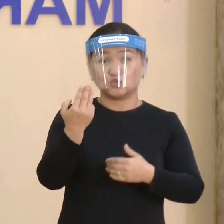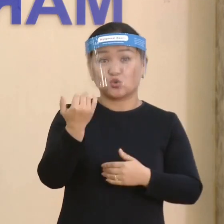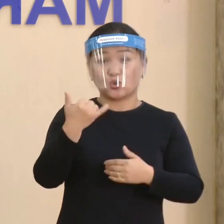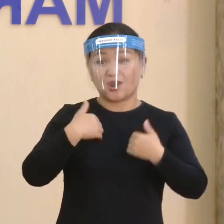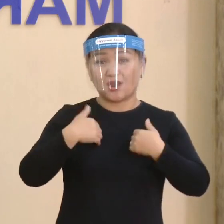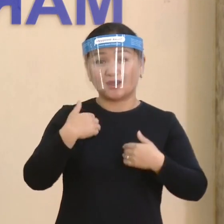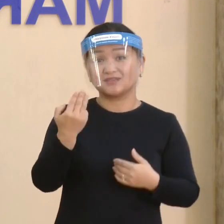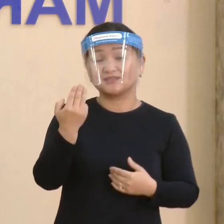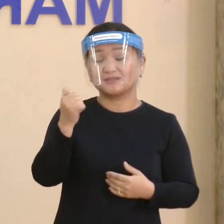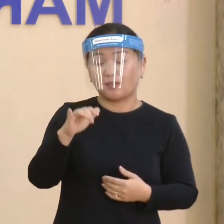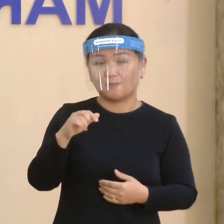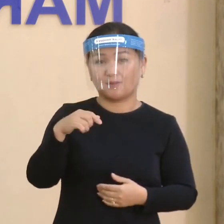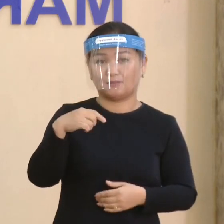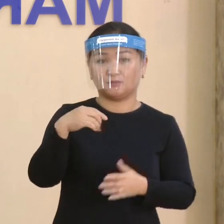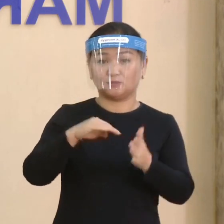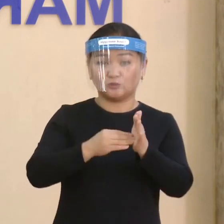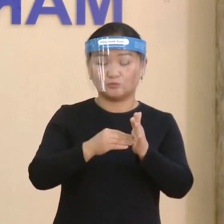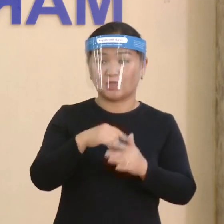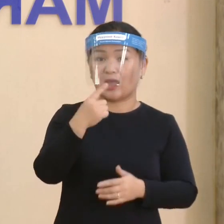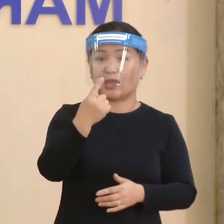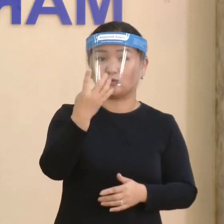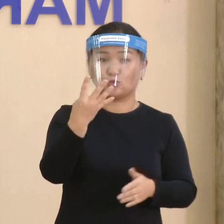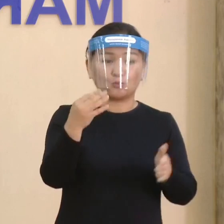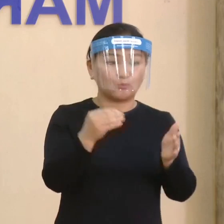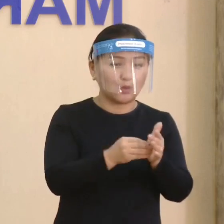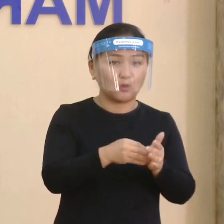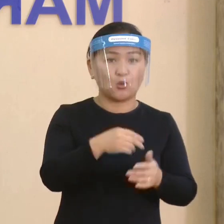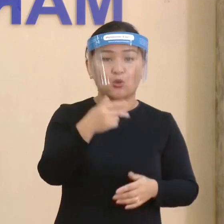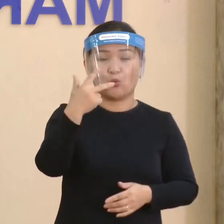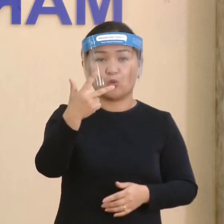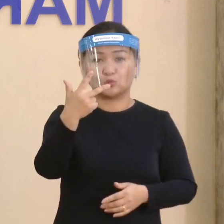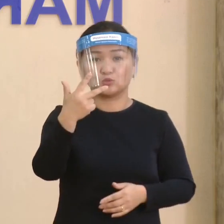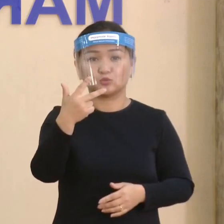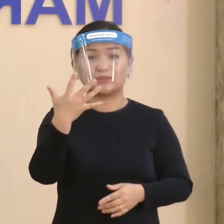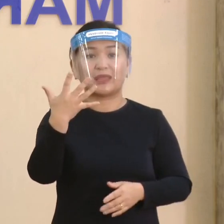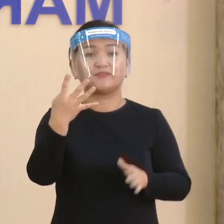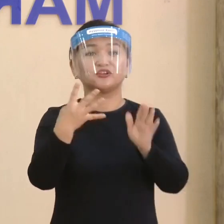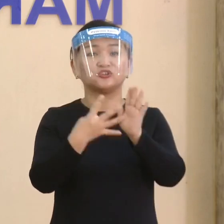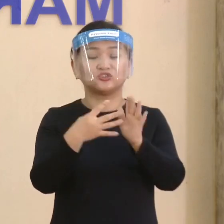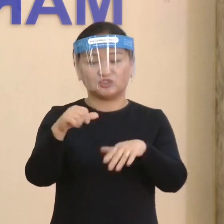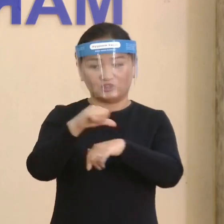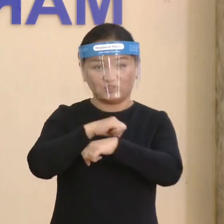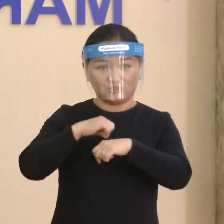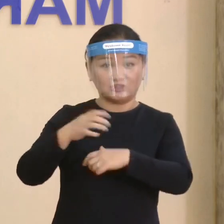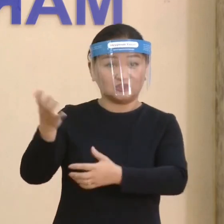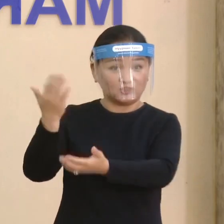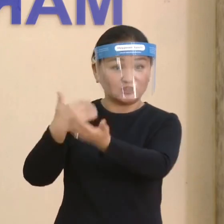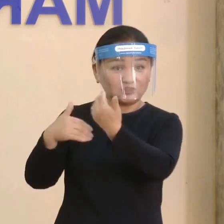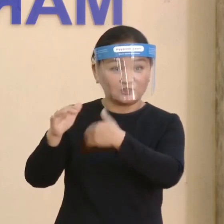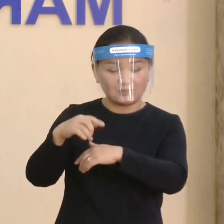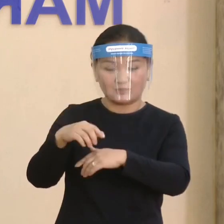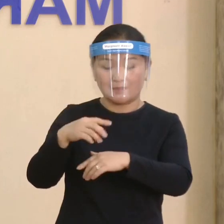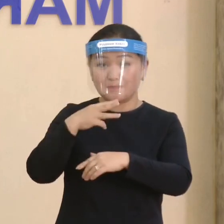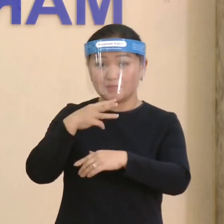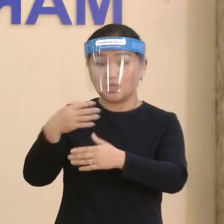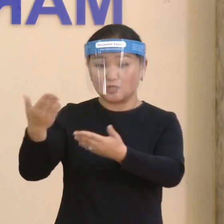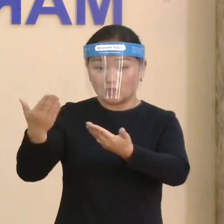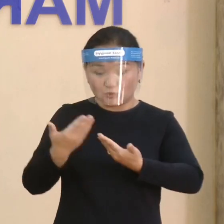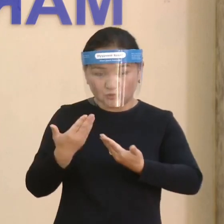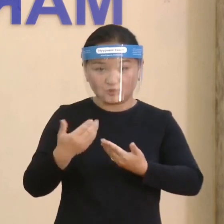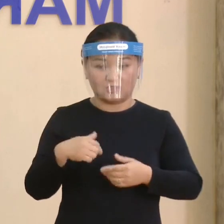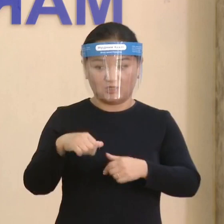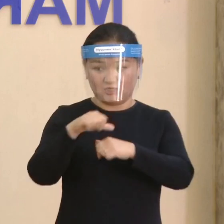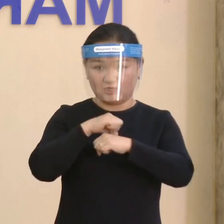нислэгээр 3359 иргэн ирнэ гэсэн ийм мэдээлэл бол бидэнд дурчилсан байдлаар бол байгаа. Бид энэ иргэдэд хүлээж